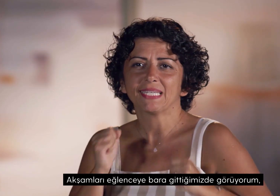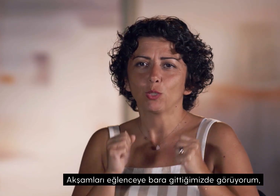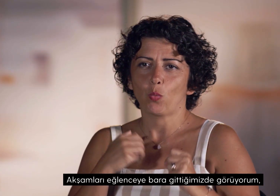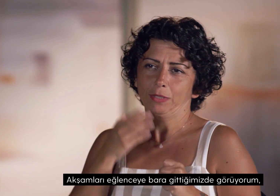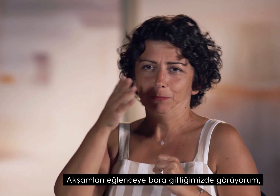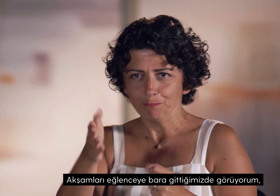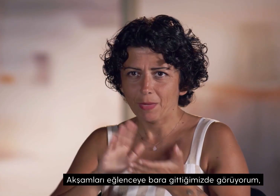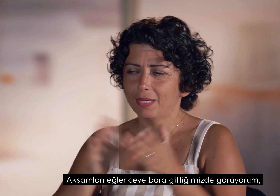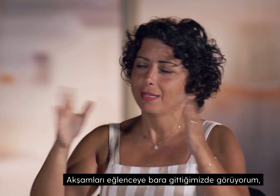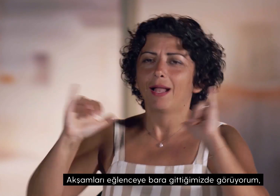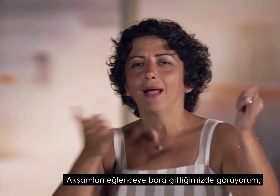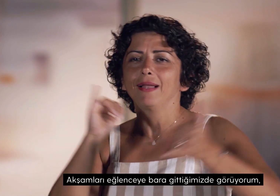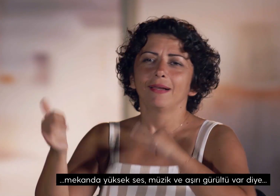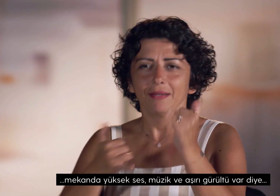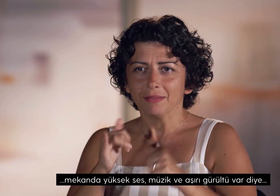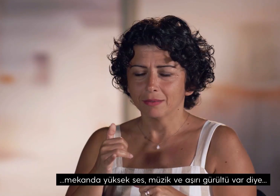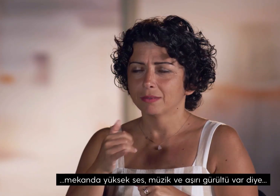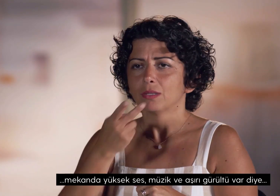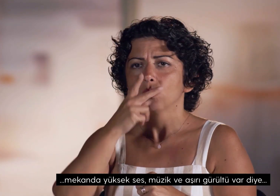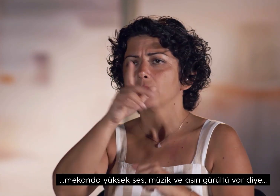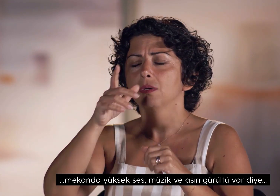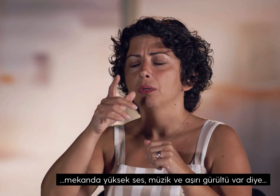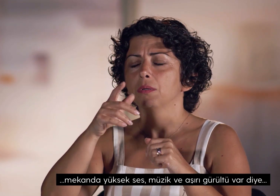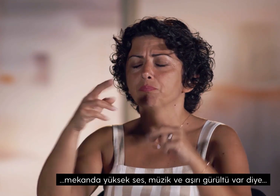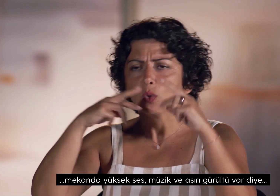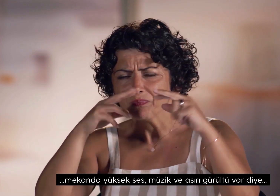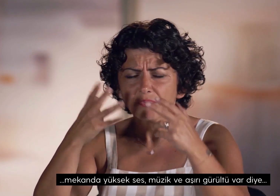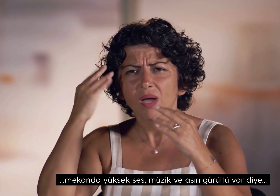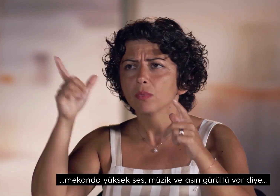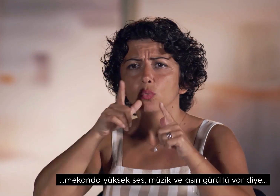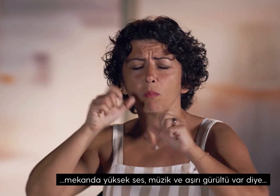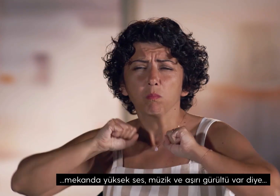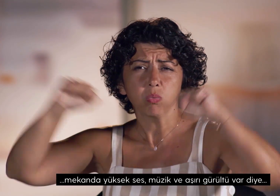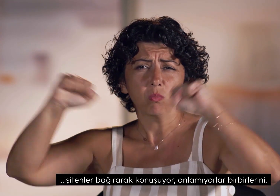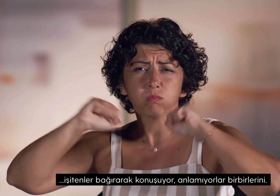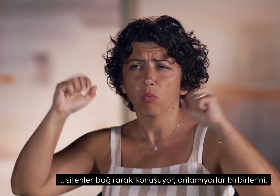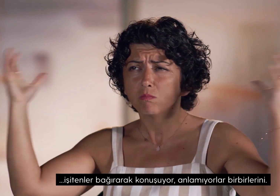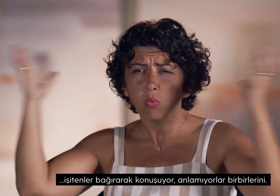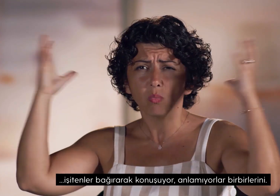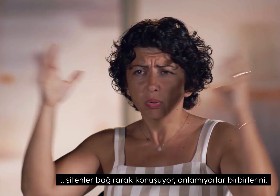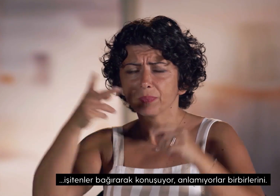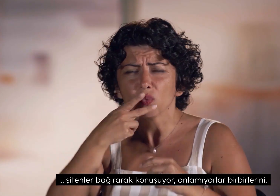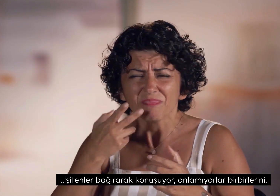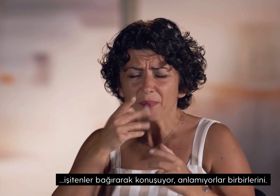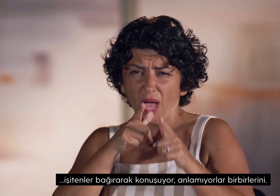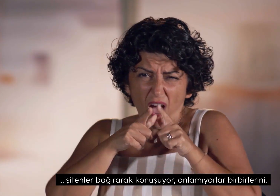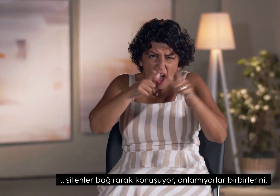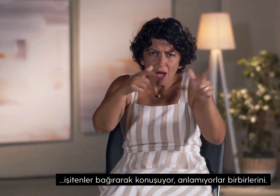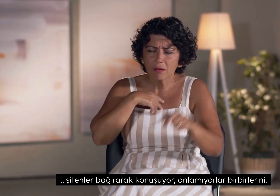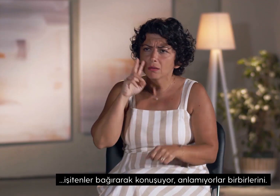gittiğimizde görüyorum. Mekanda yüksek ses, müzik ve aşırı gürültü var diye işitenler bağırarak konuşuyor, anlamıyorlar